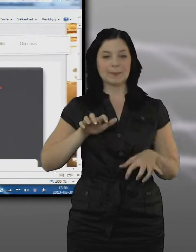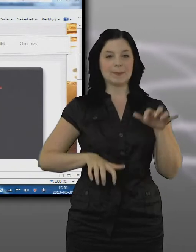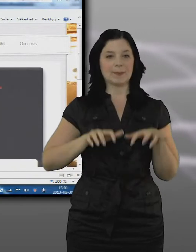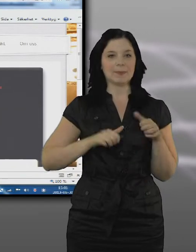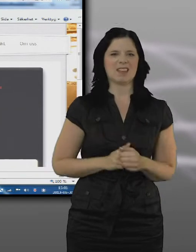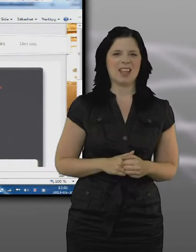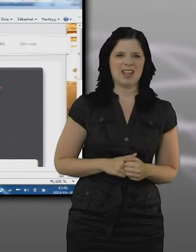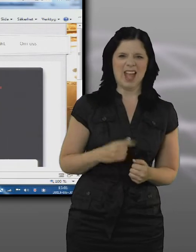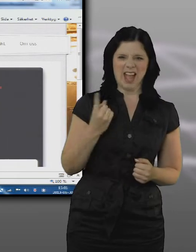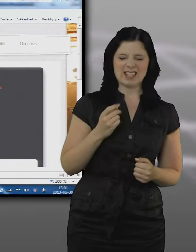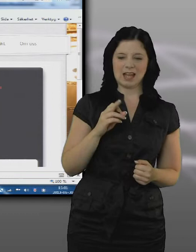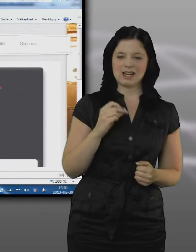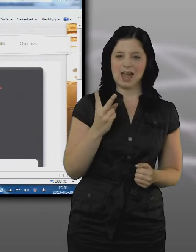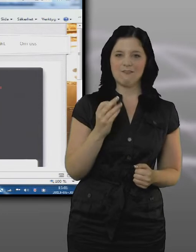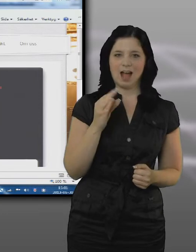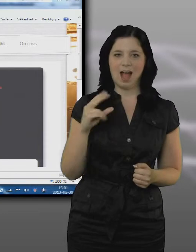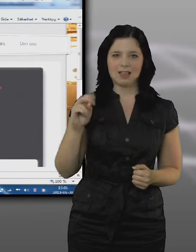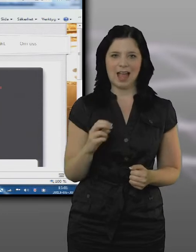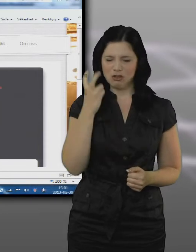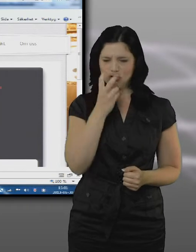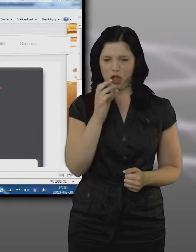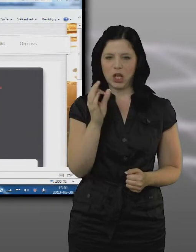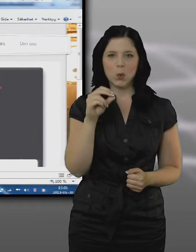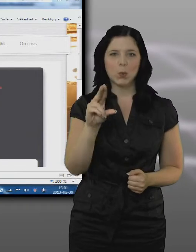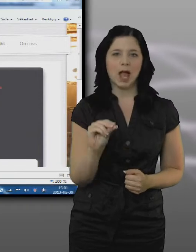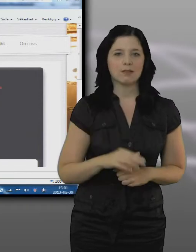Ensam rävhanne söker kona.